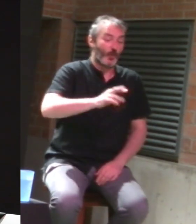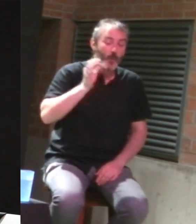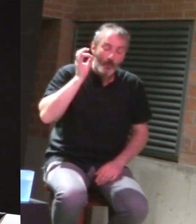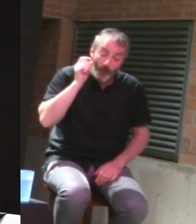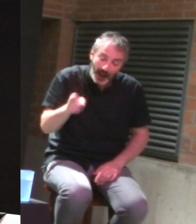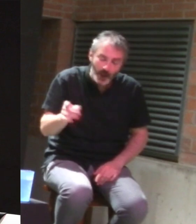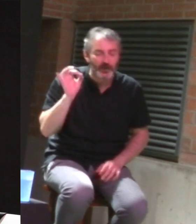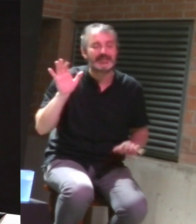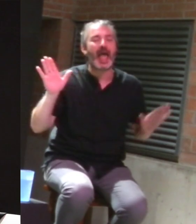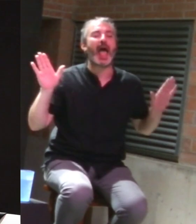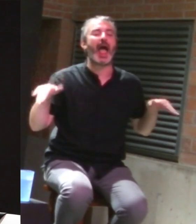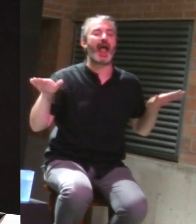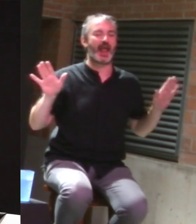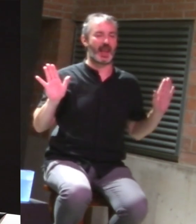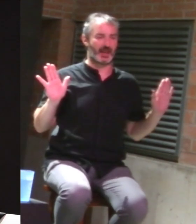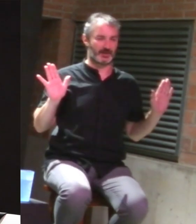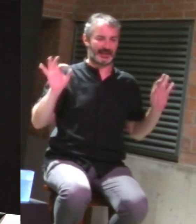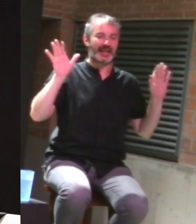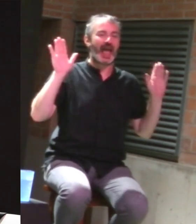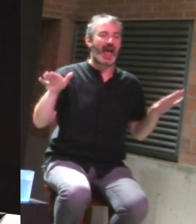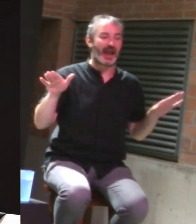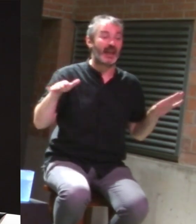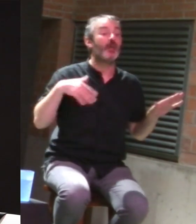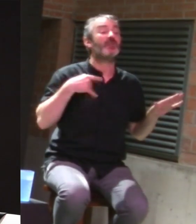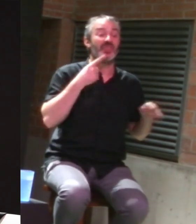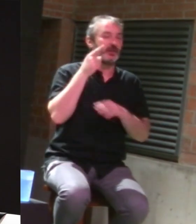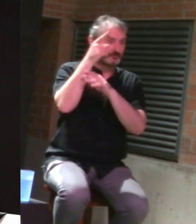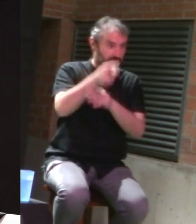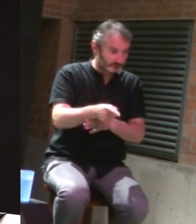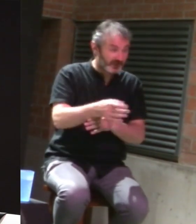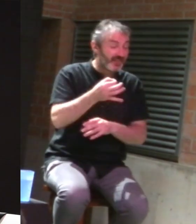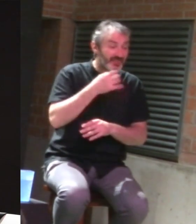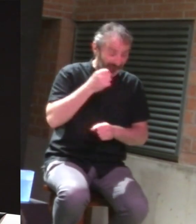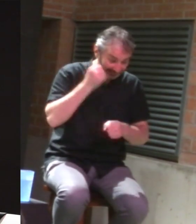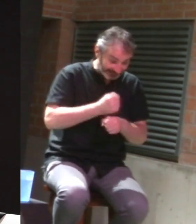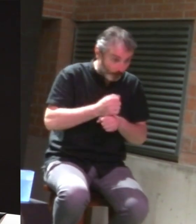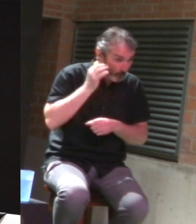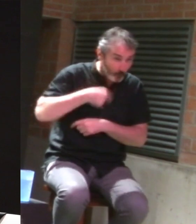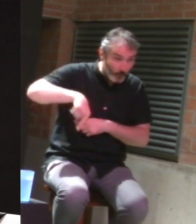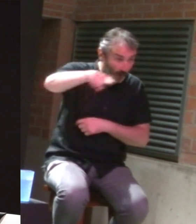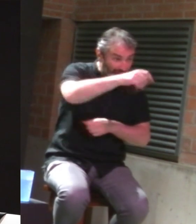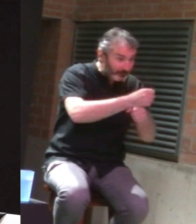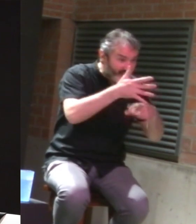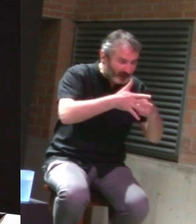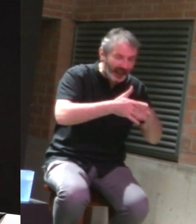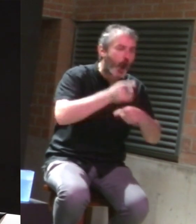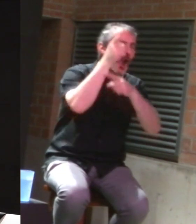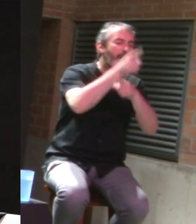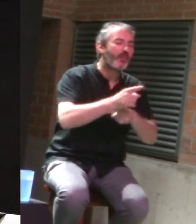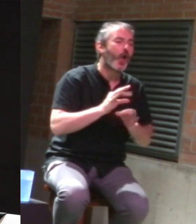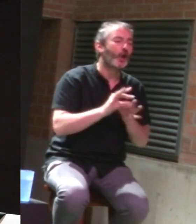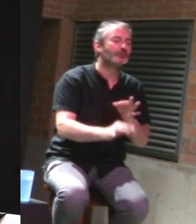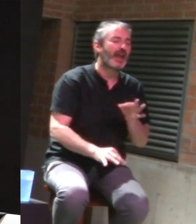Catòlica arriba a imposar a totes les fàbriques tèxtils que resi el rosari mentre treballes. O sigui, gran alegria, a sobre que estàs